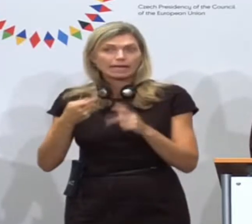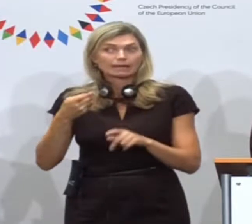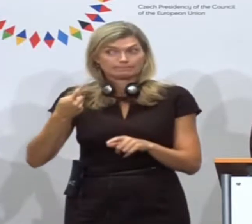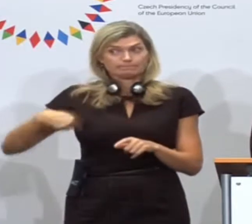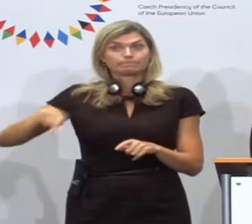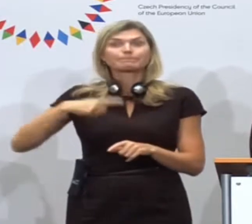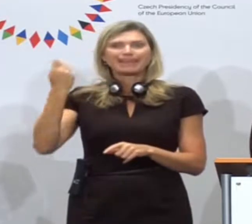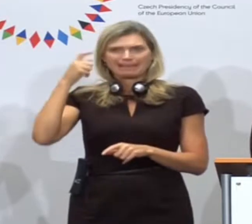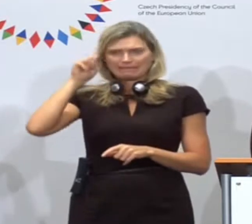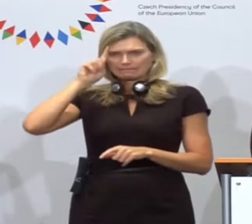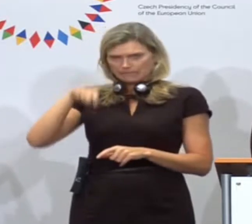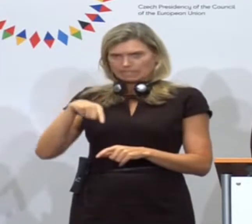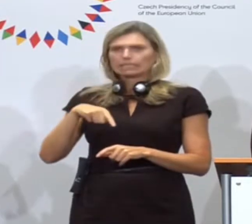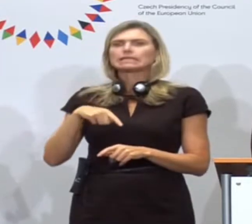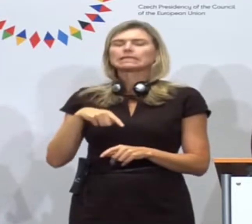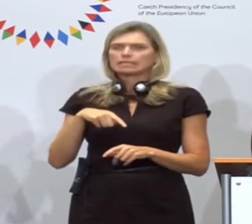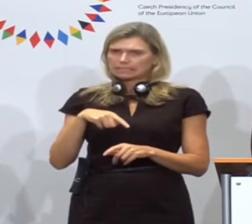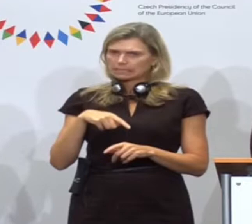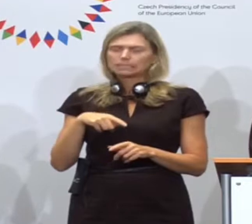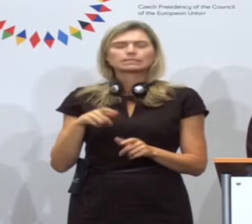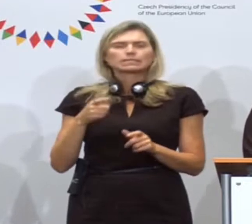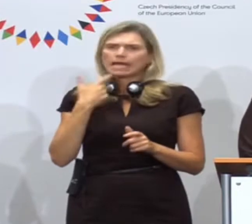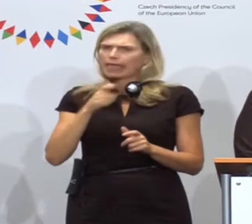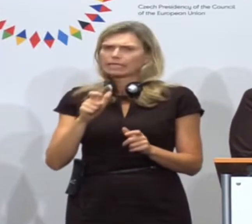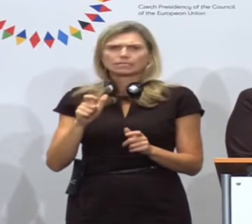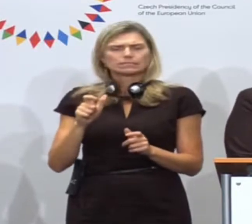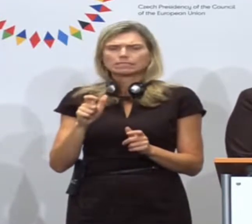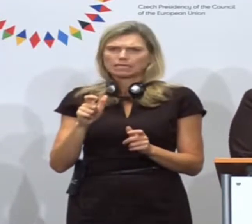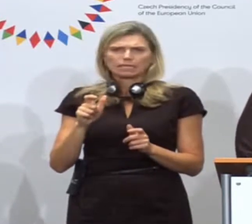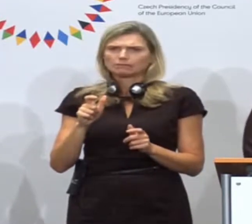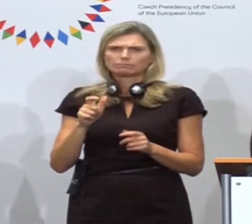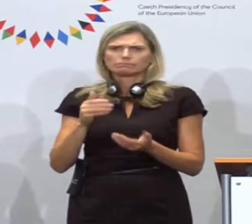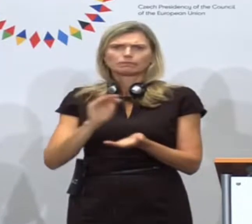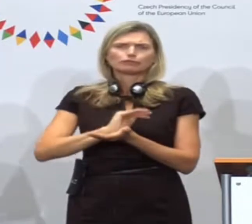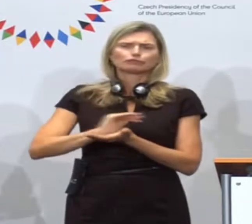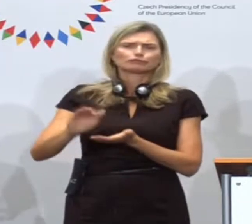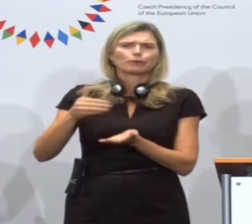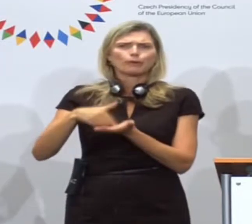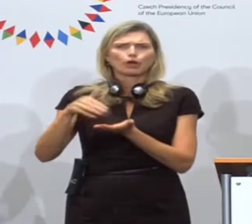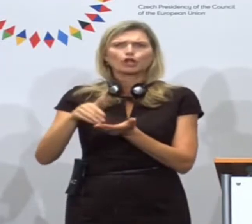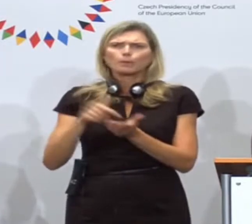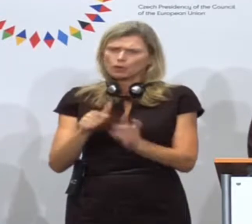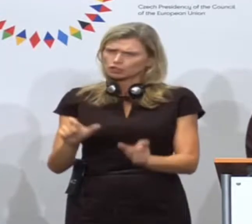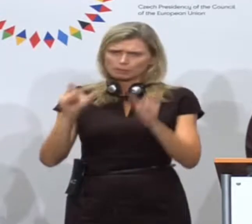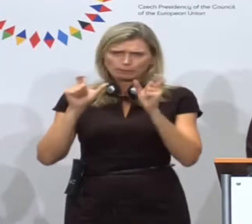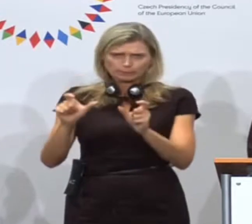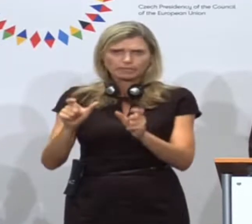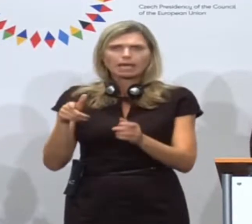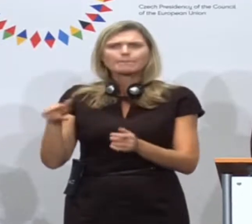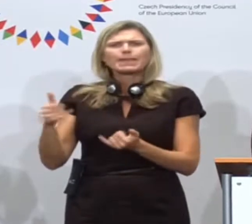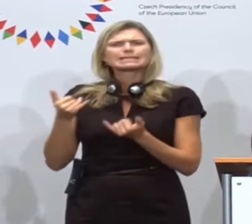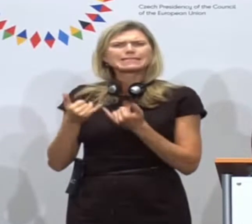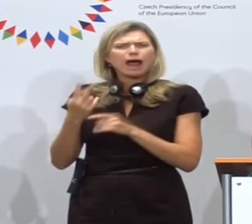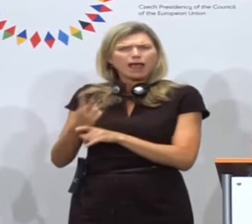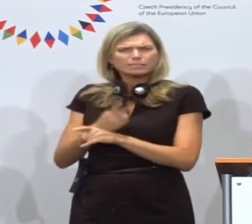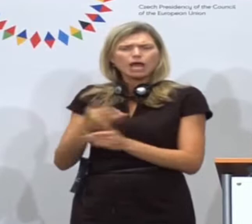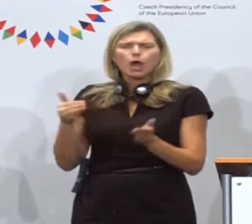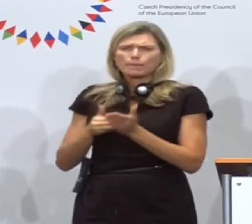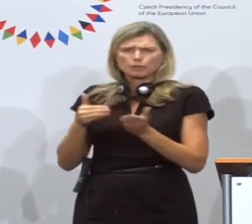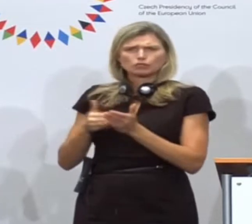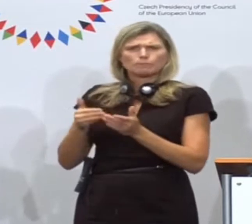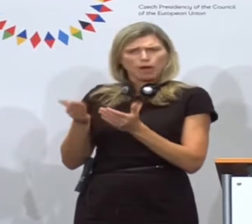dobu. Nechceme jim vyklidit pole, máme za to, že je zapotřebí v té oblasti Sahelu dál působit